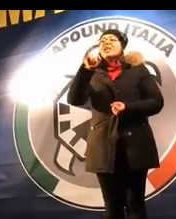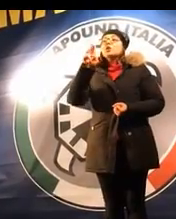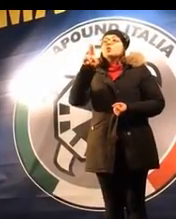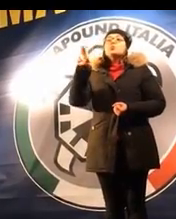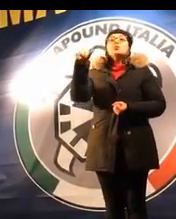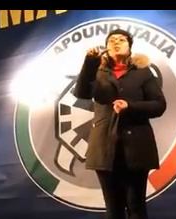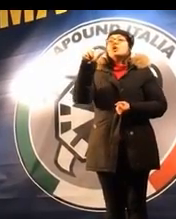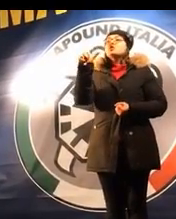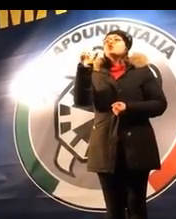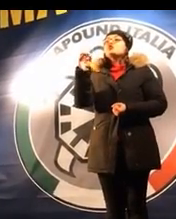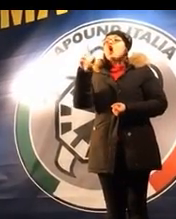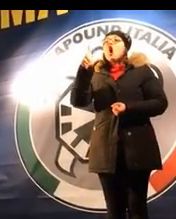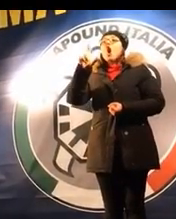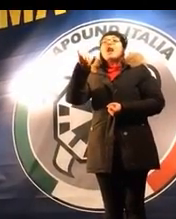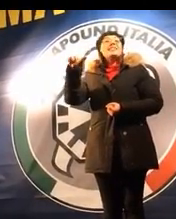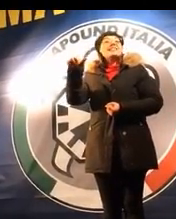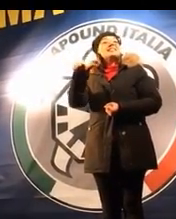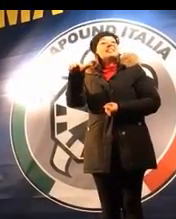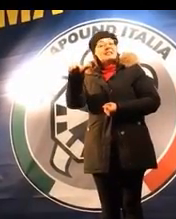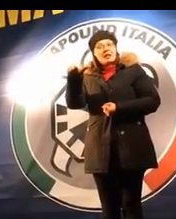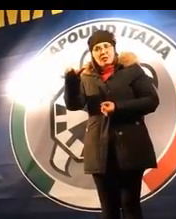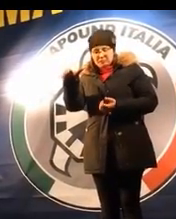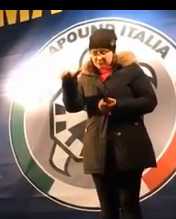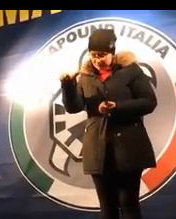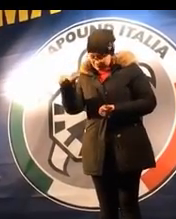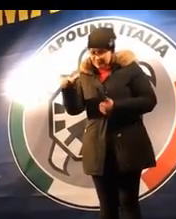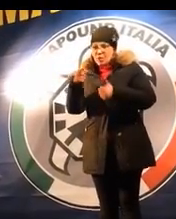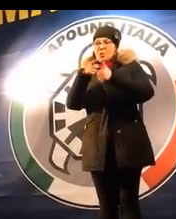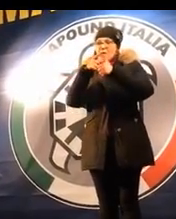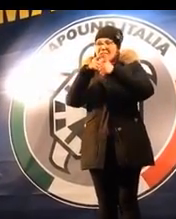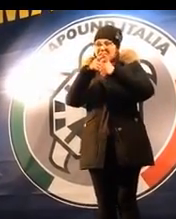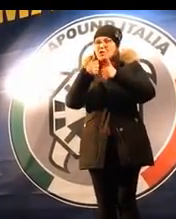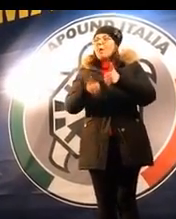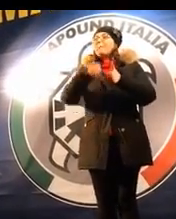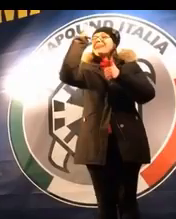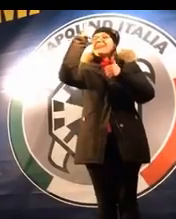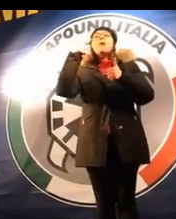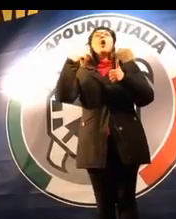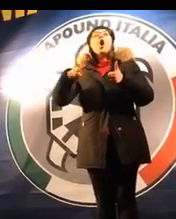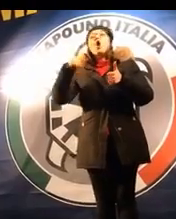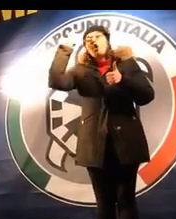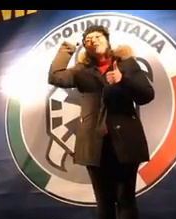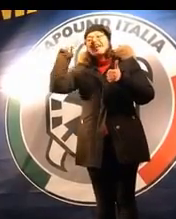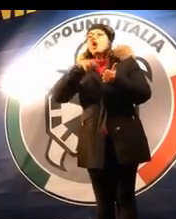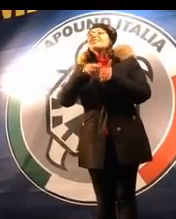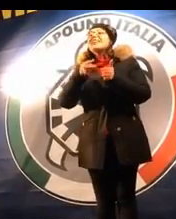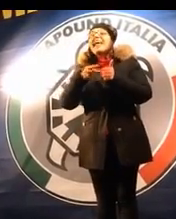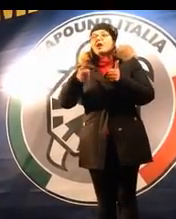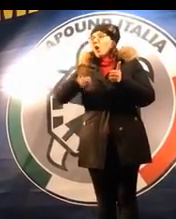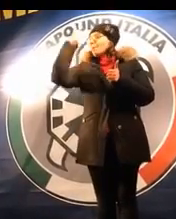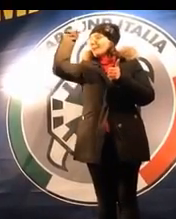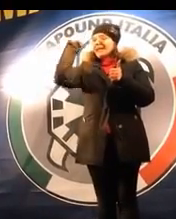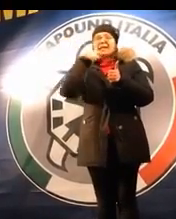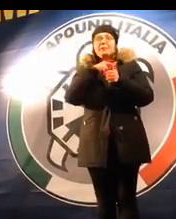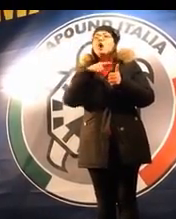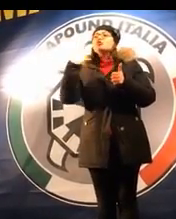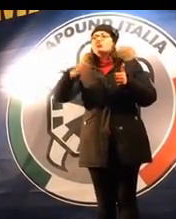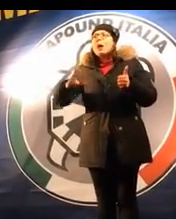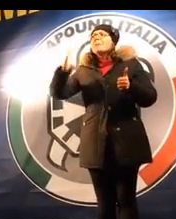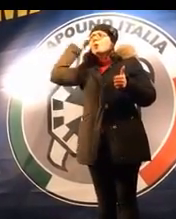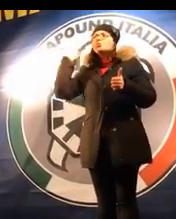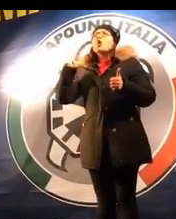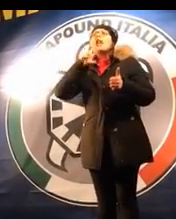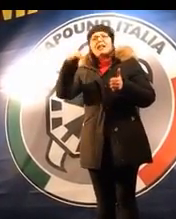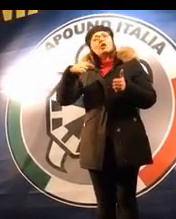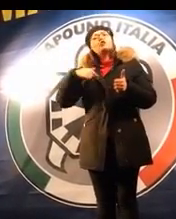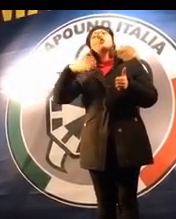rimarrà primo punto dell'agenda politica del futuro governo tecnico. Anche Silvio Berlusconi ha già promesso che lui sosterrà lo Ius Soli, e